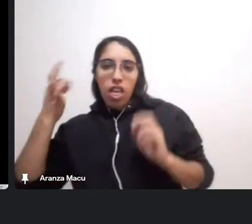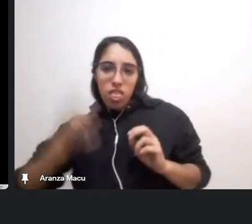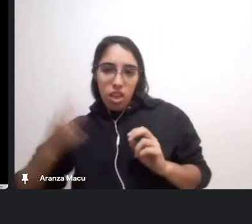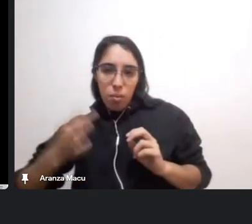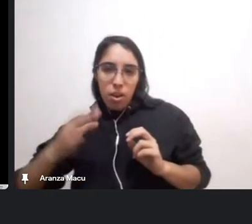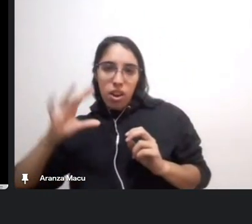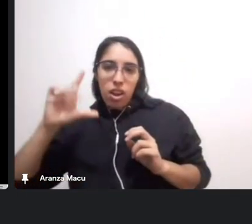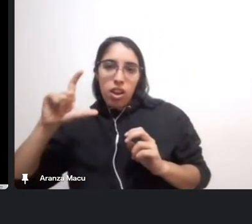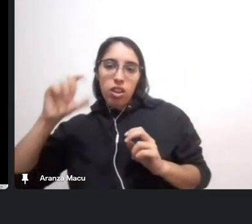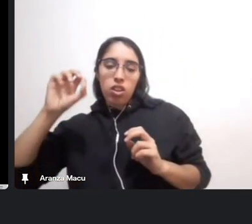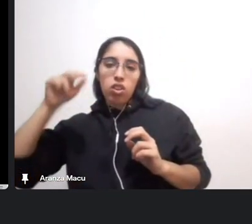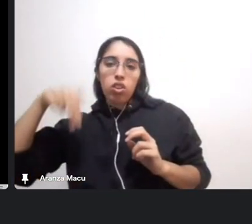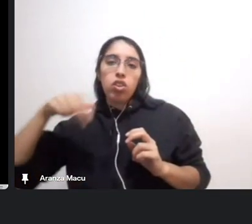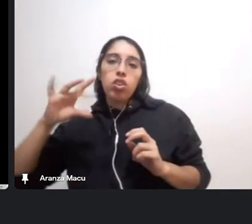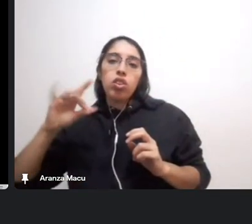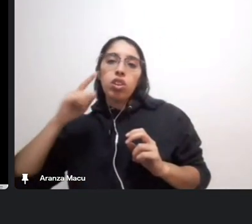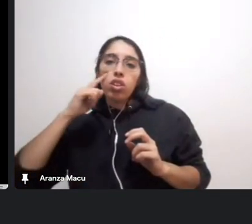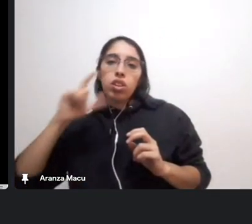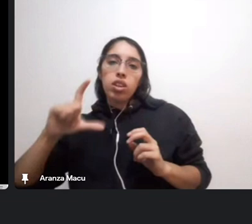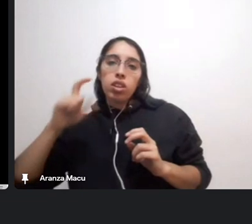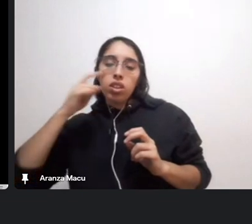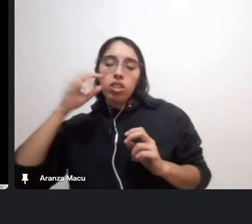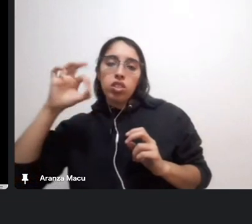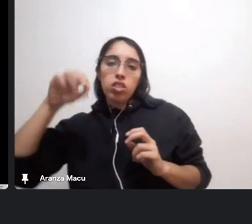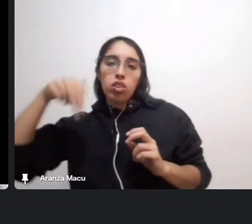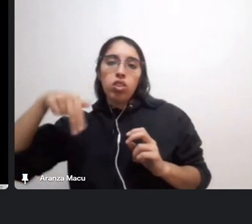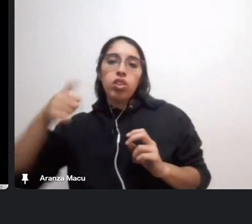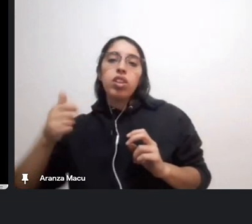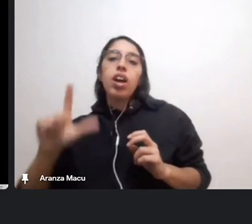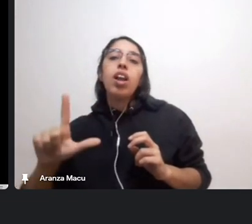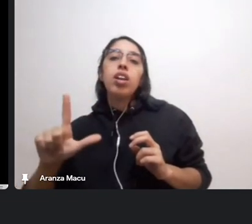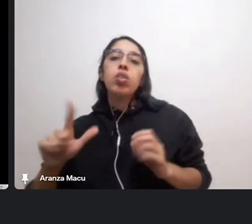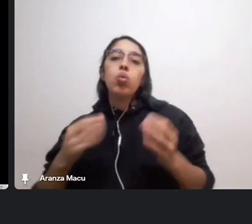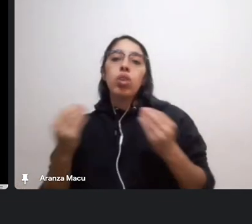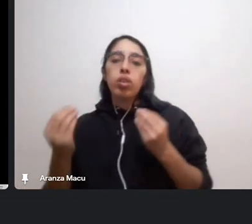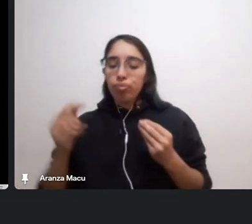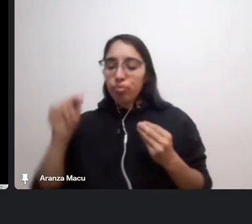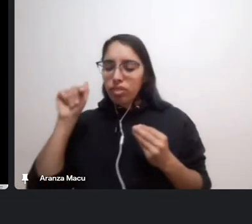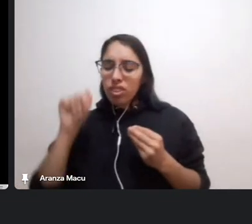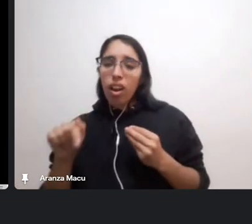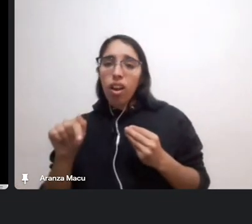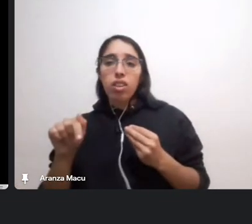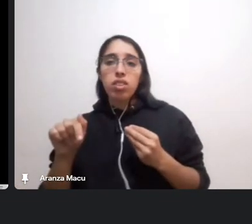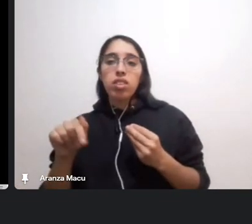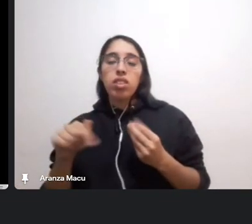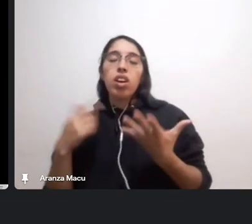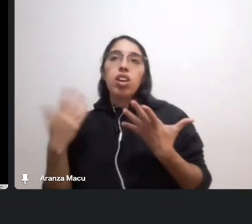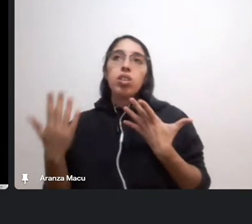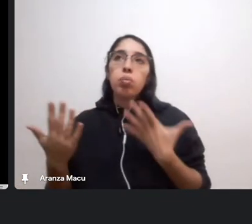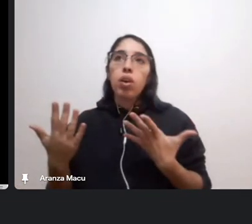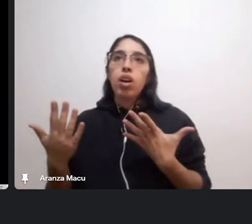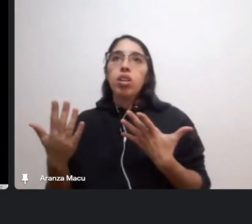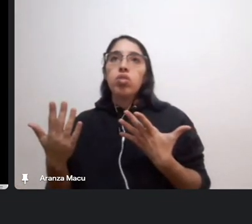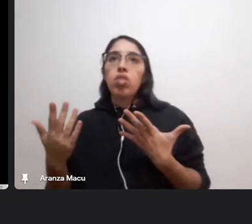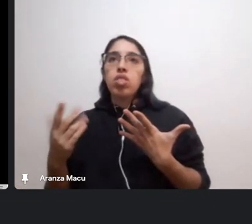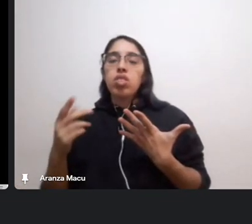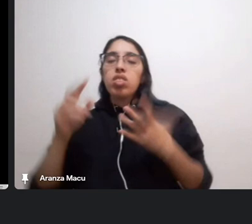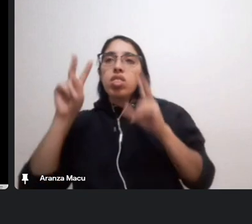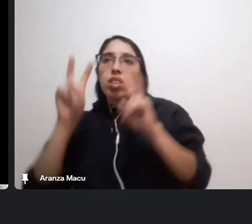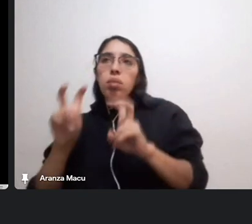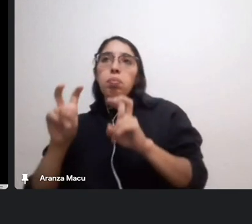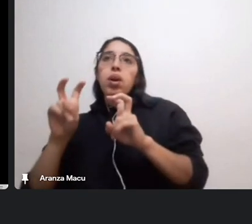estaría haciendo referencia a algo por ahí ético o